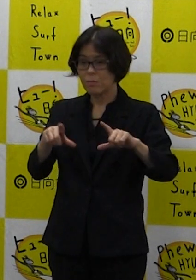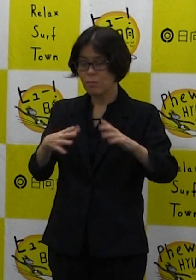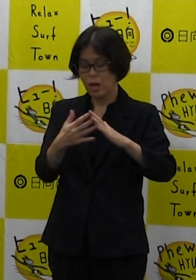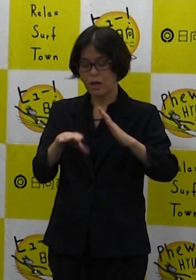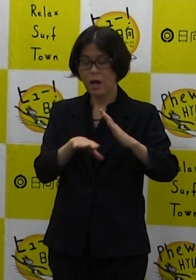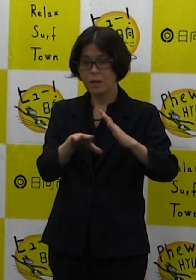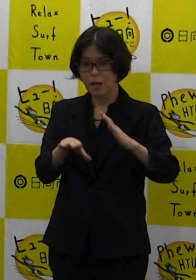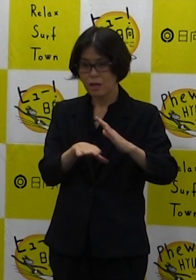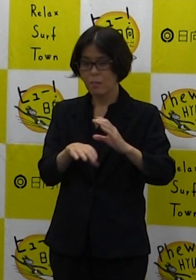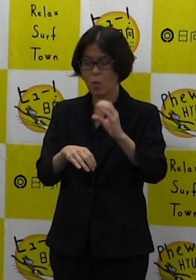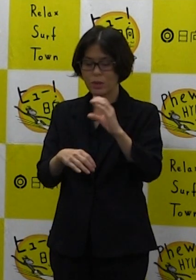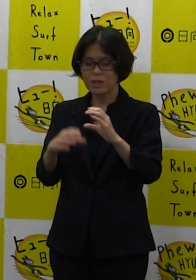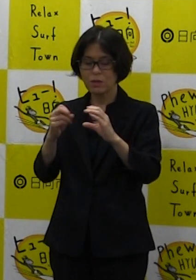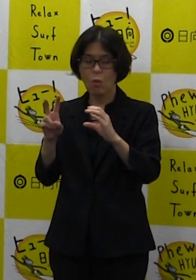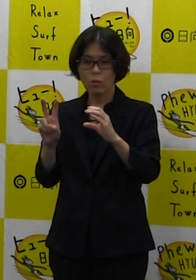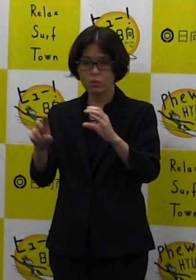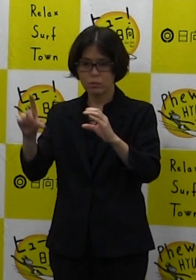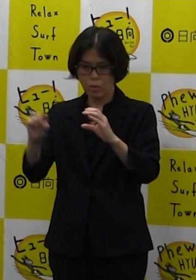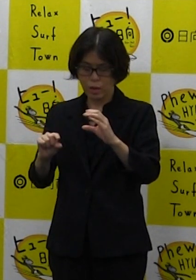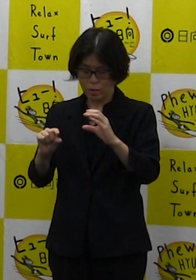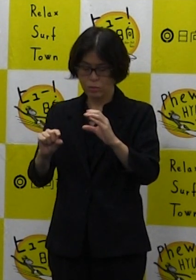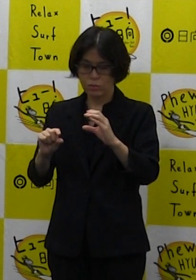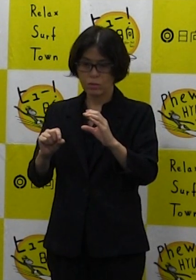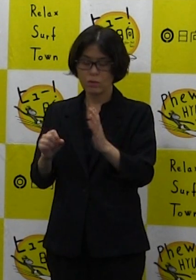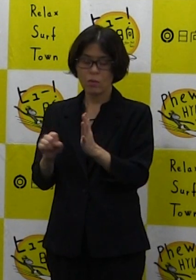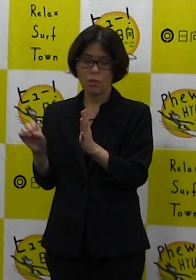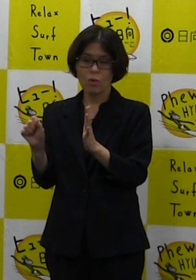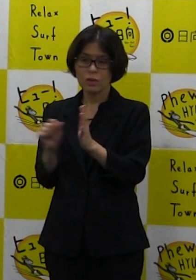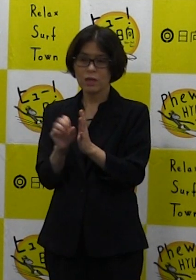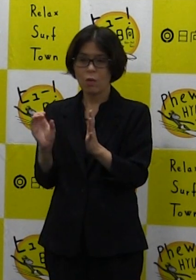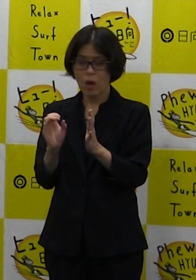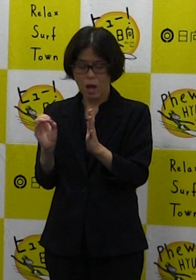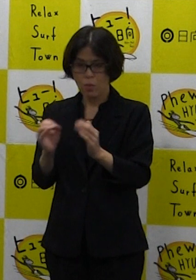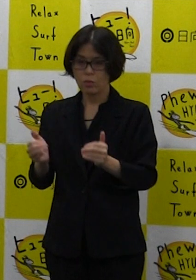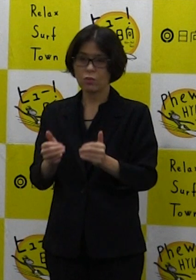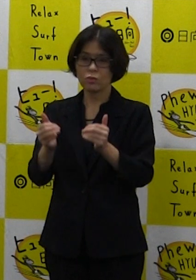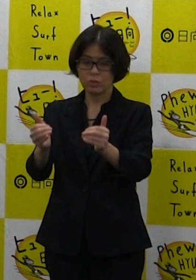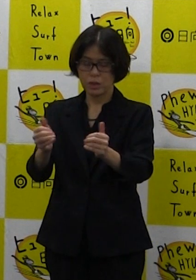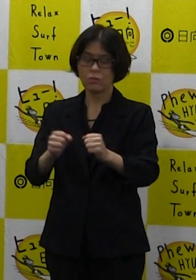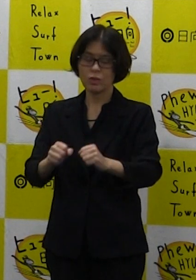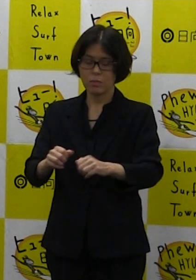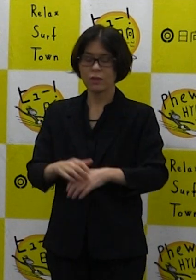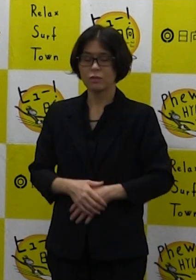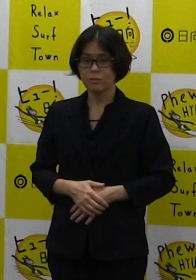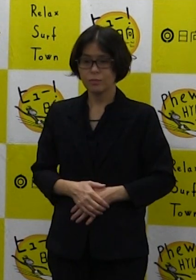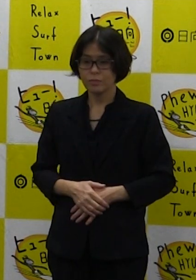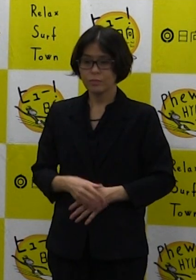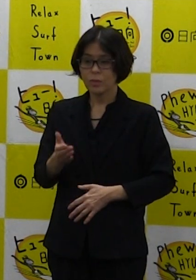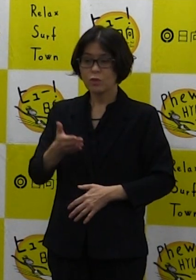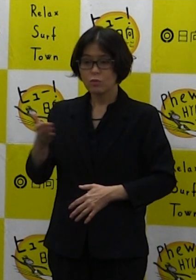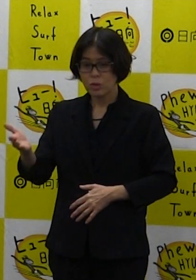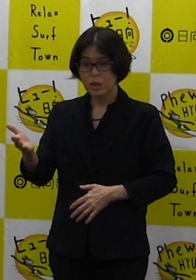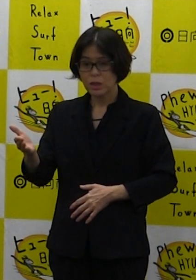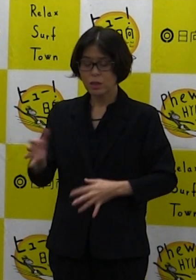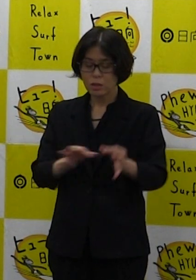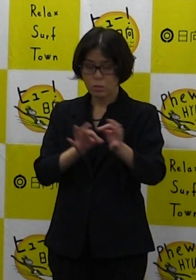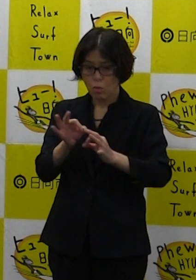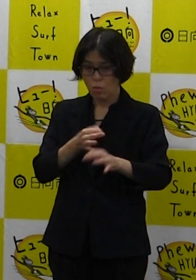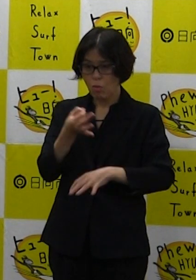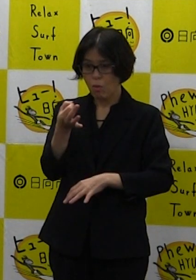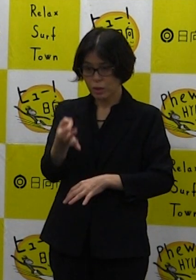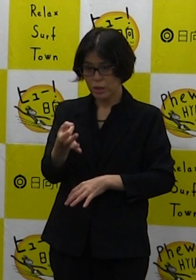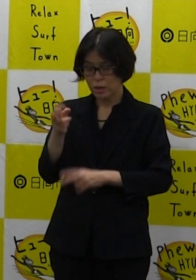のCO2排出削減によるゼロカーボンを推進するものであります次に商工費